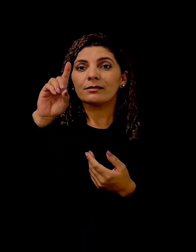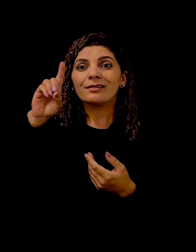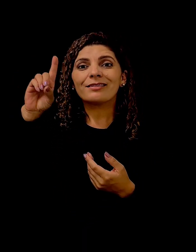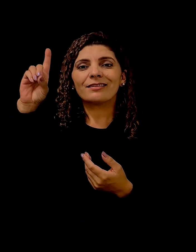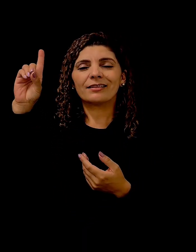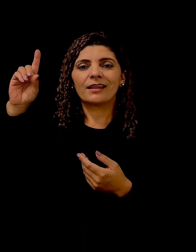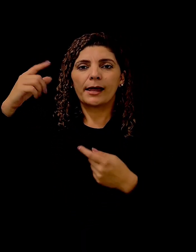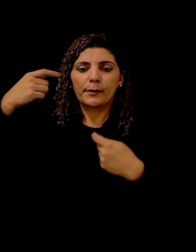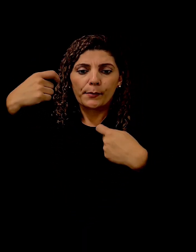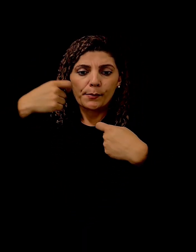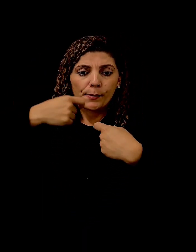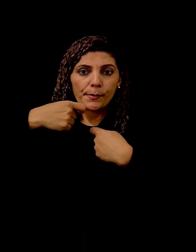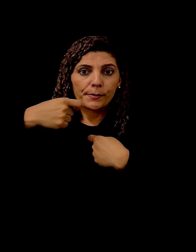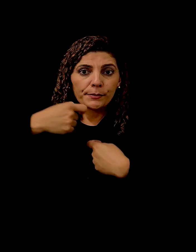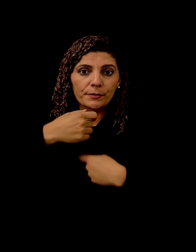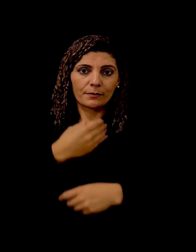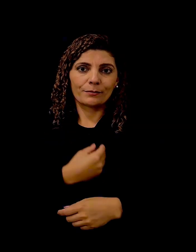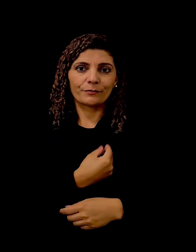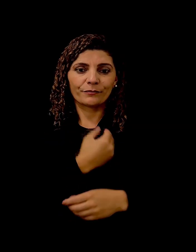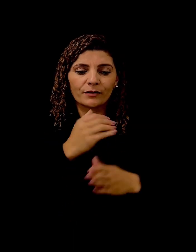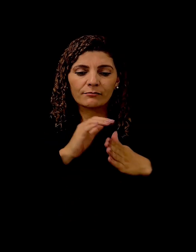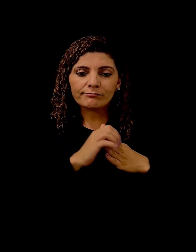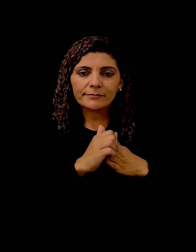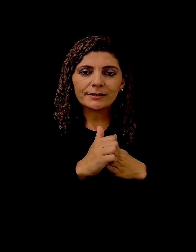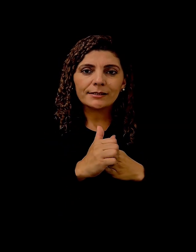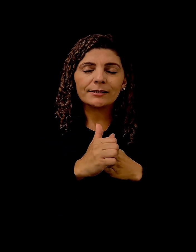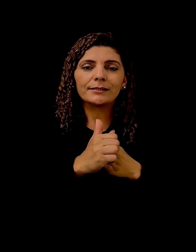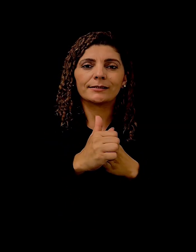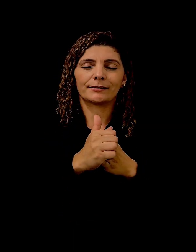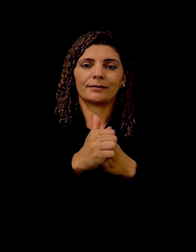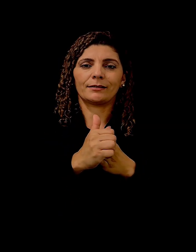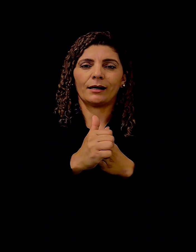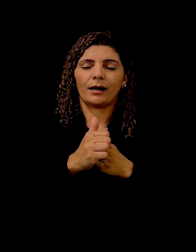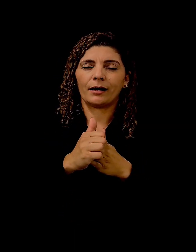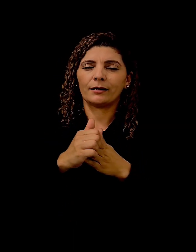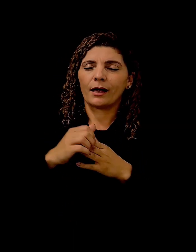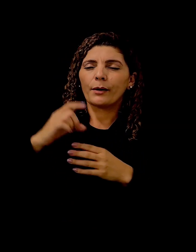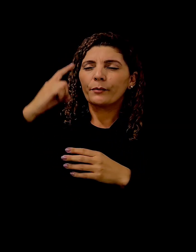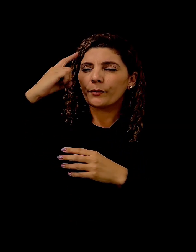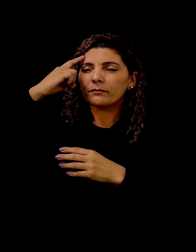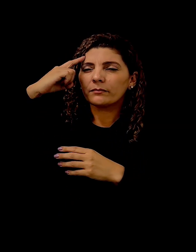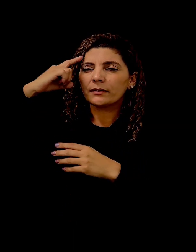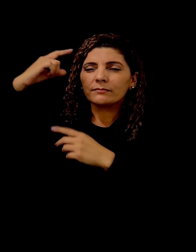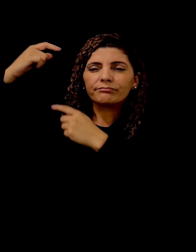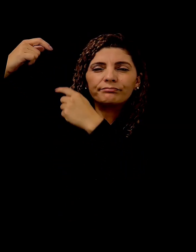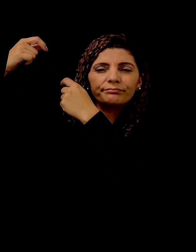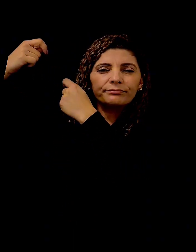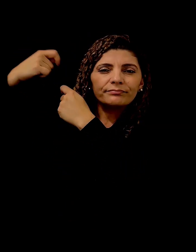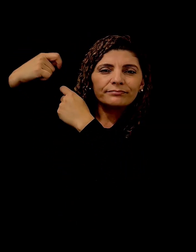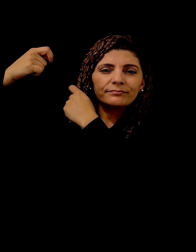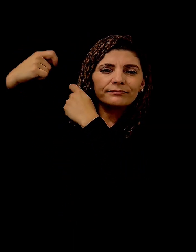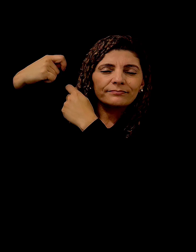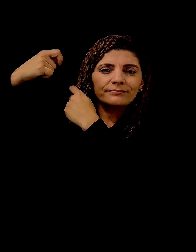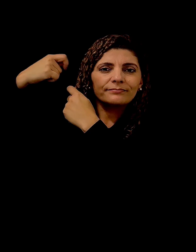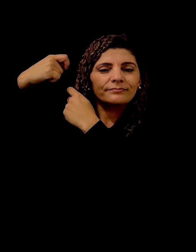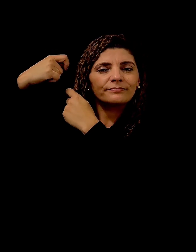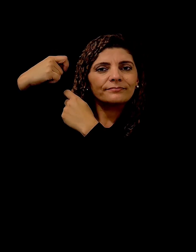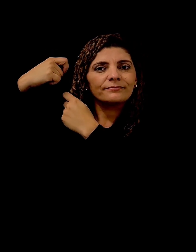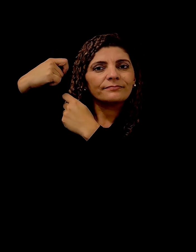ele conduzindo os nossos pensamentos, ele levando